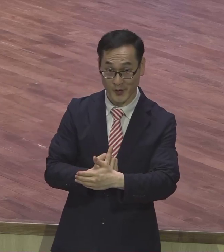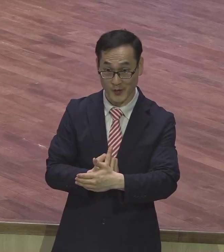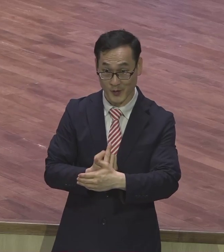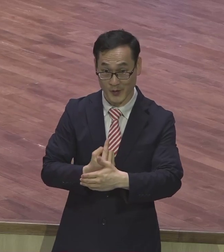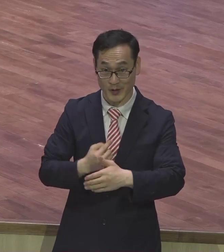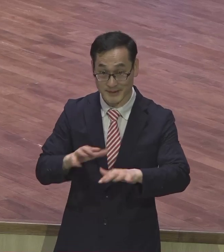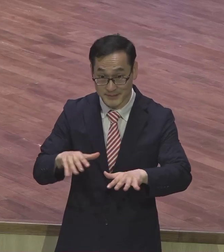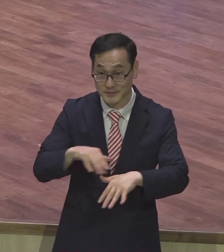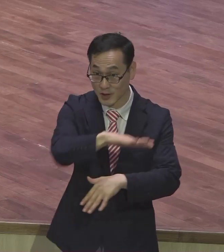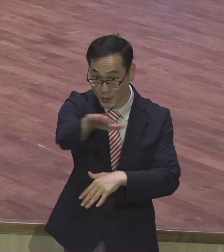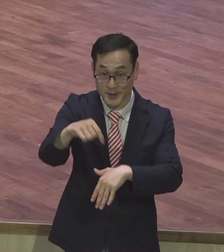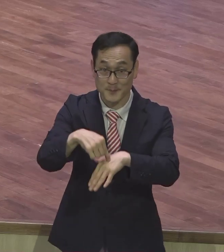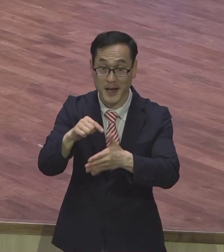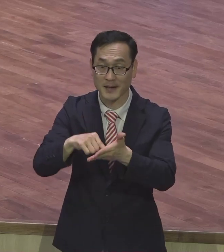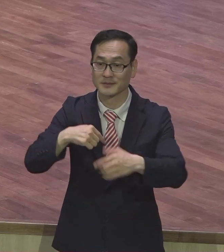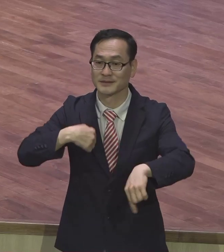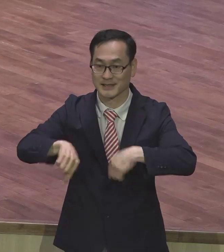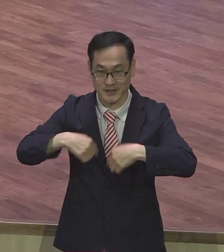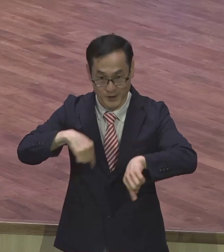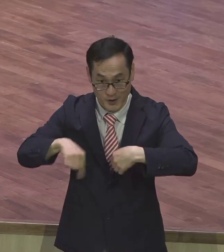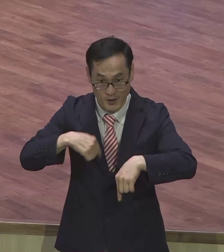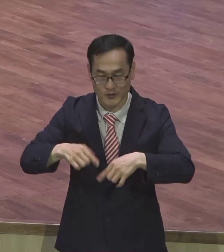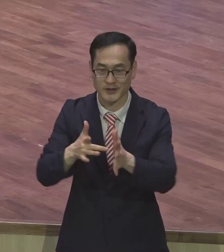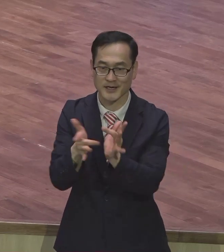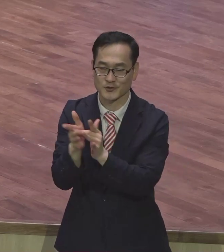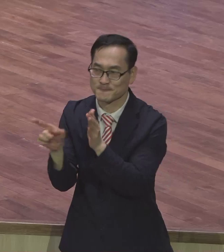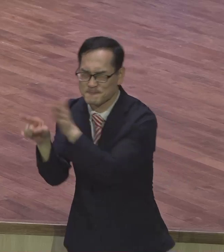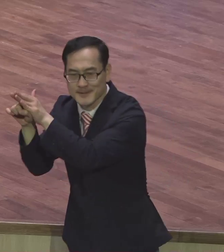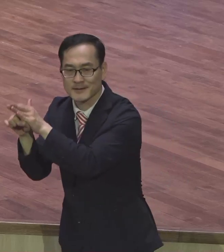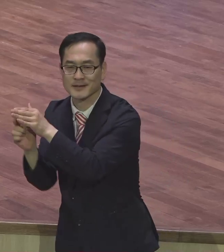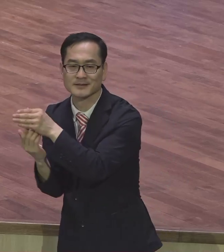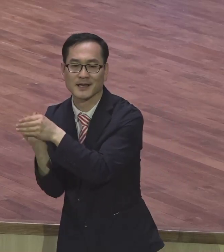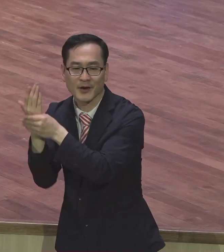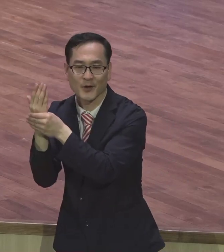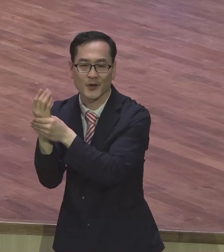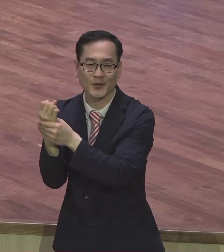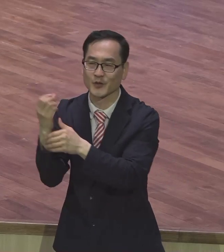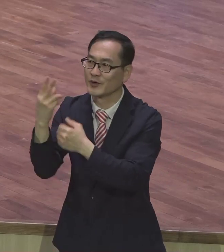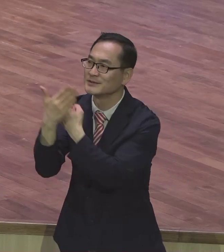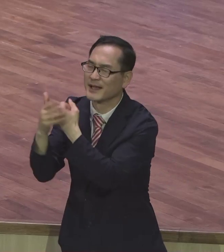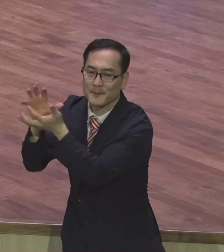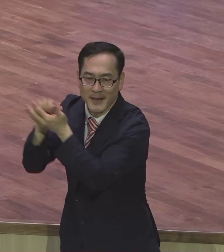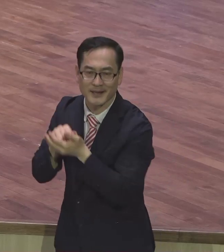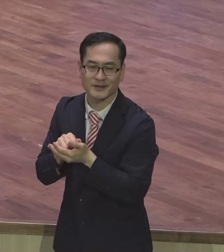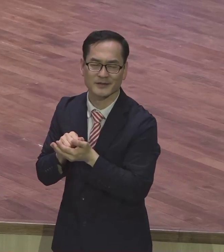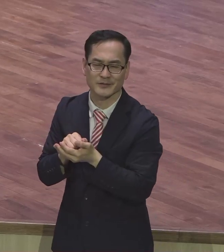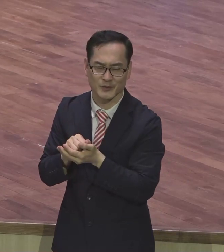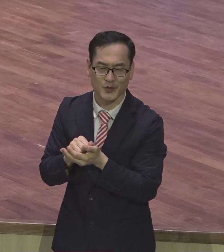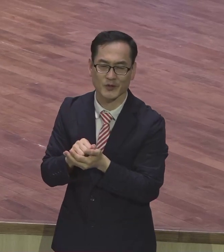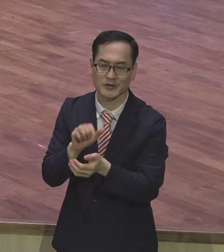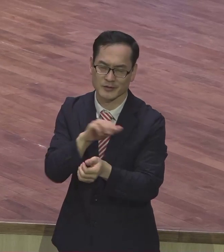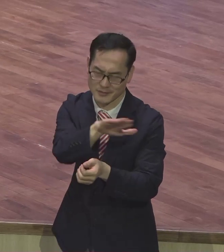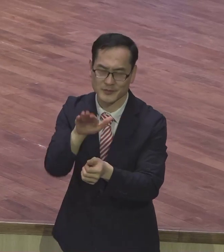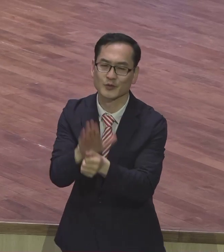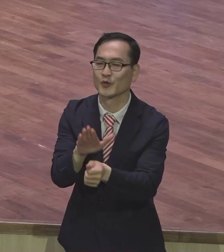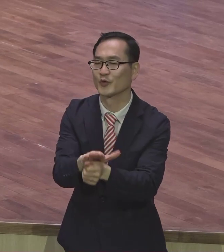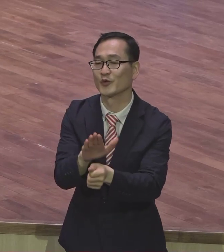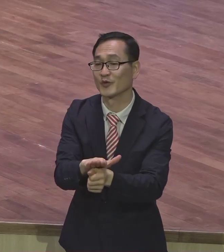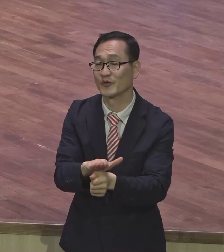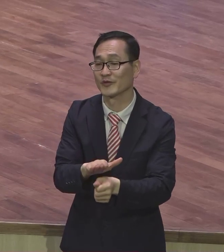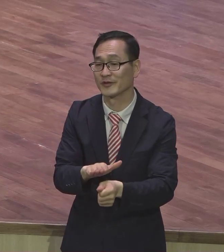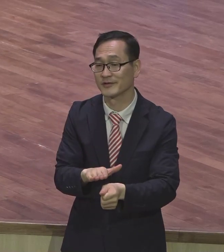성령으로 계셔서 예수 믿게 하시고 은혜 받게 하시고 복음 전하게 하신다 이 사실을 여러분